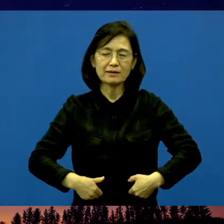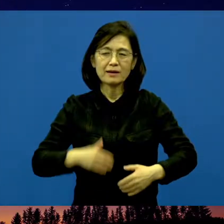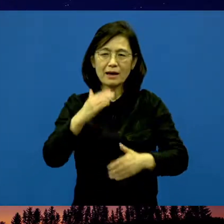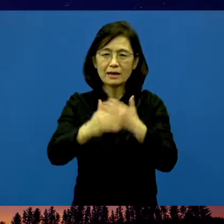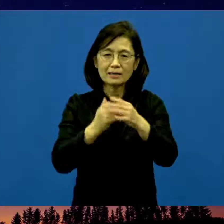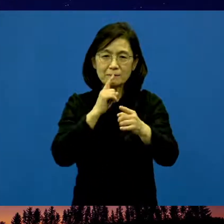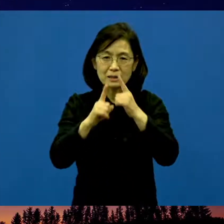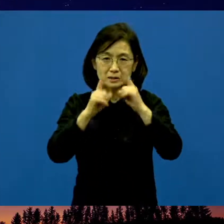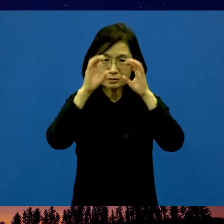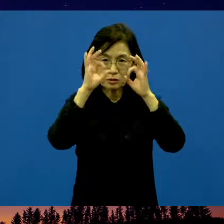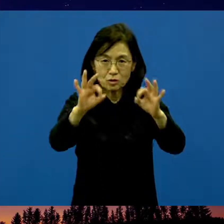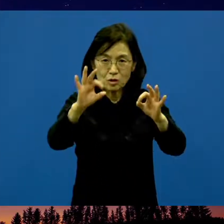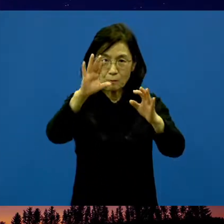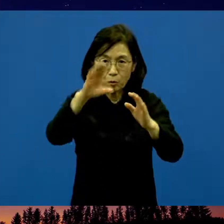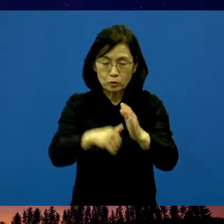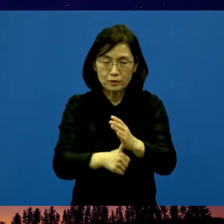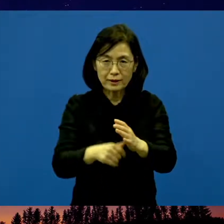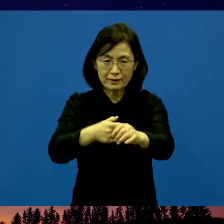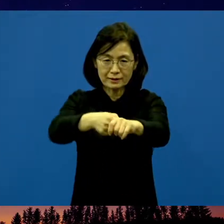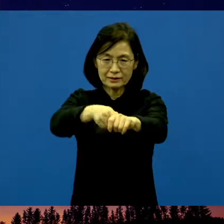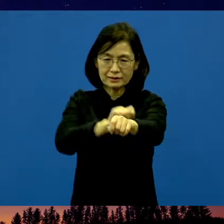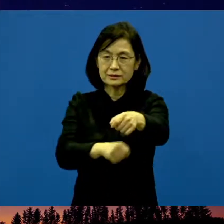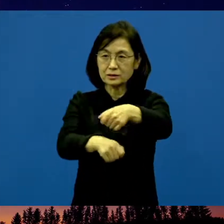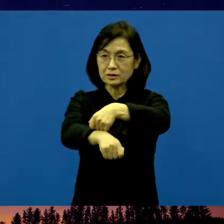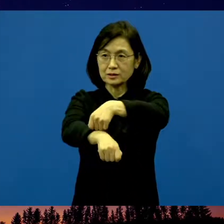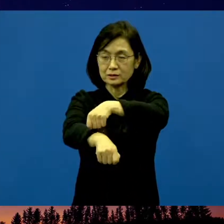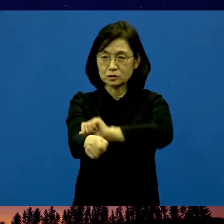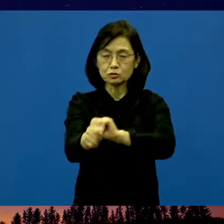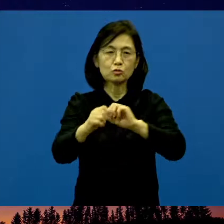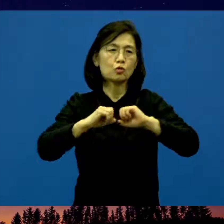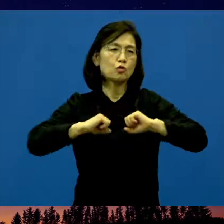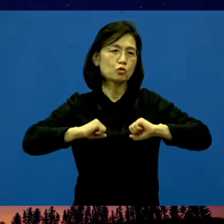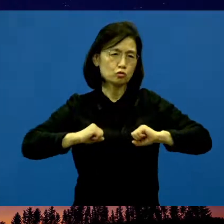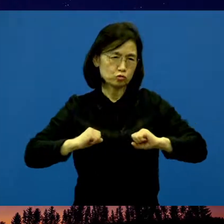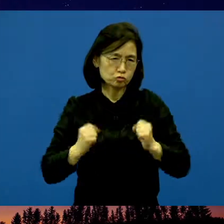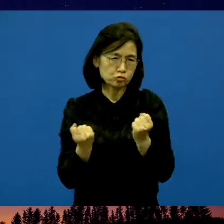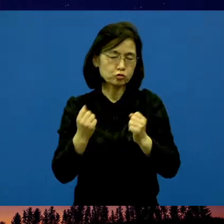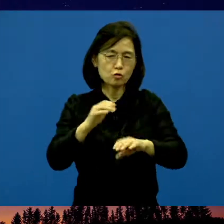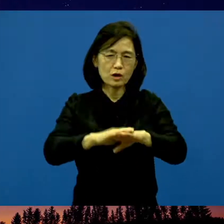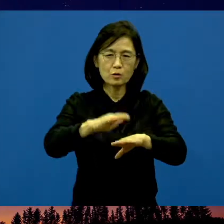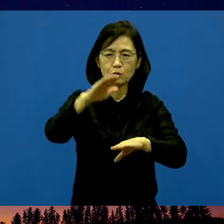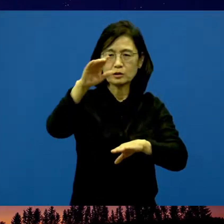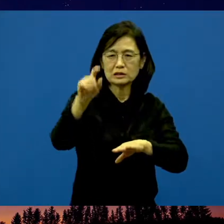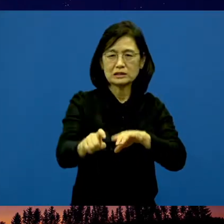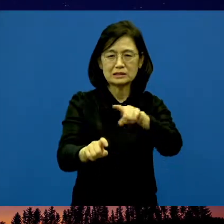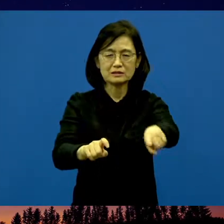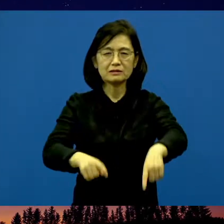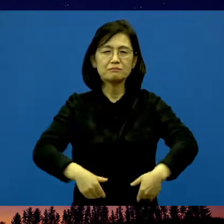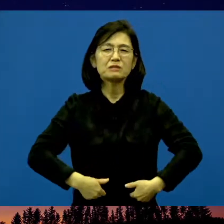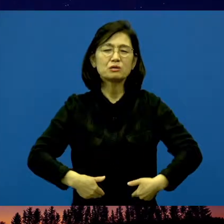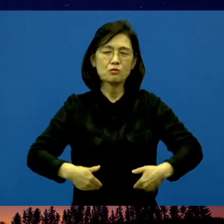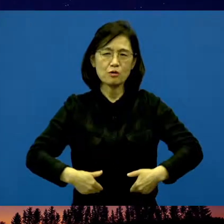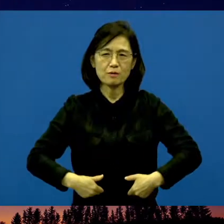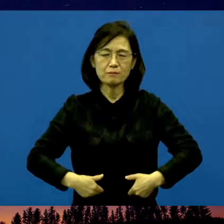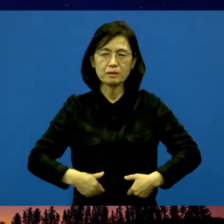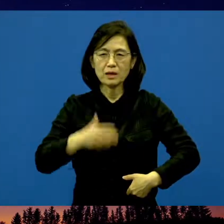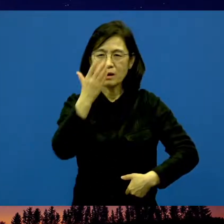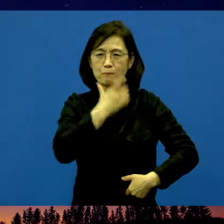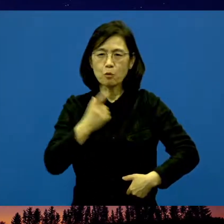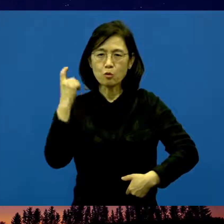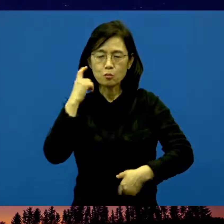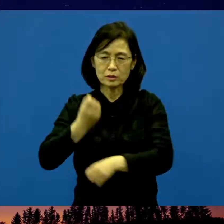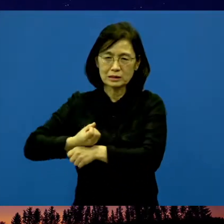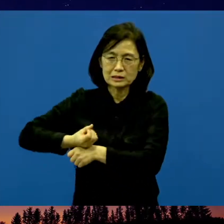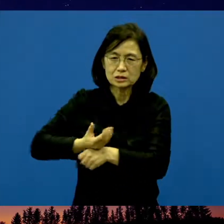말씀을 들을 때 우리는 적극적으로 반응하는 그것을 선택해야 하는 것입니다. 복음을 전하고자 하는